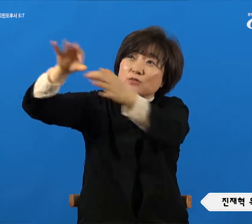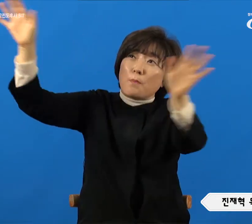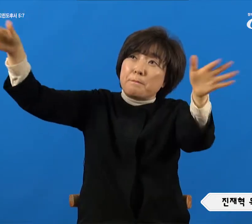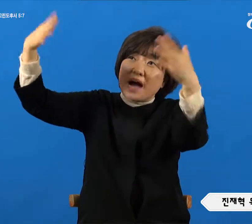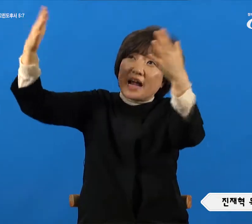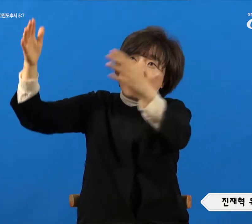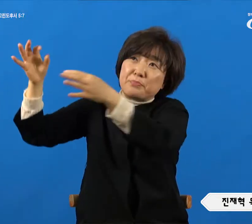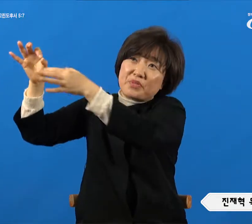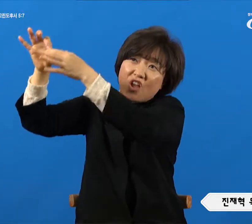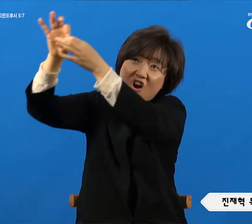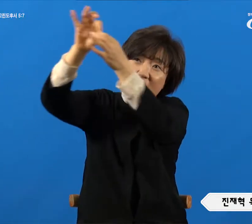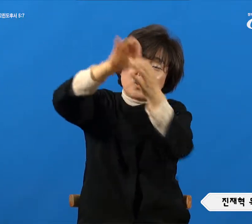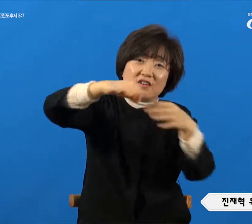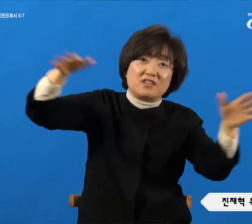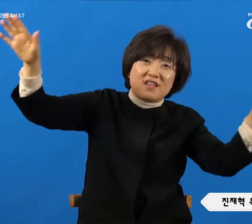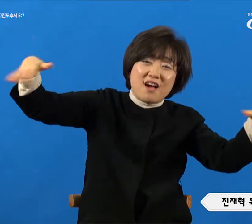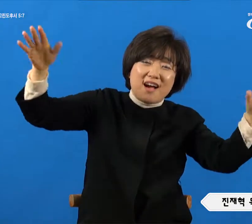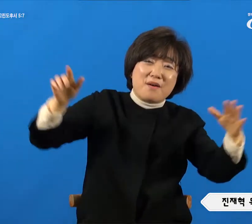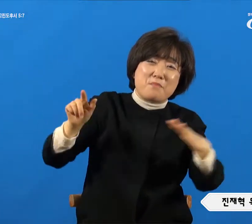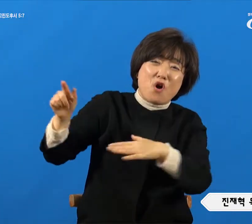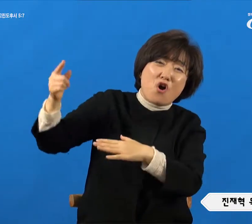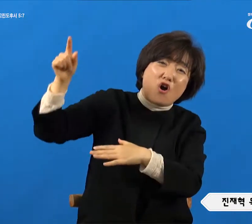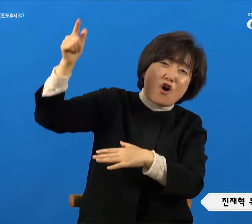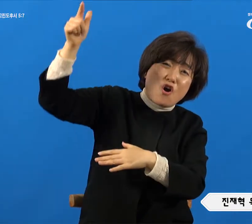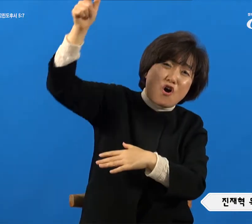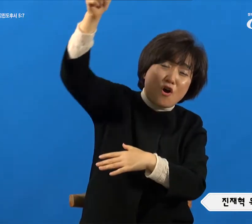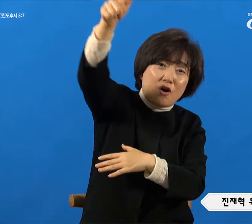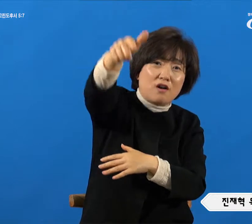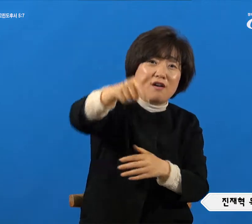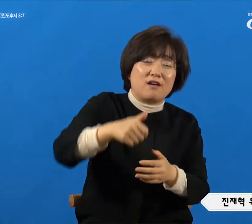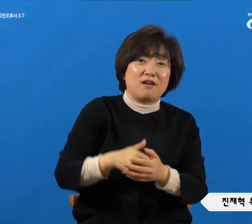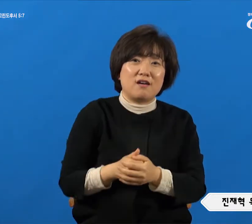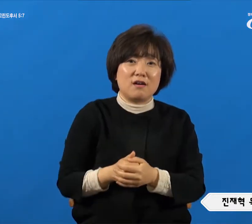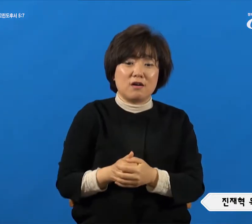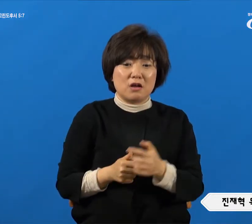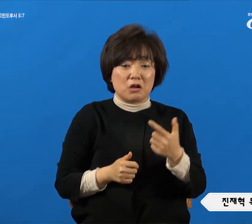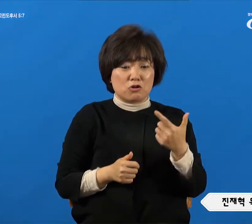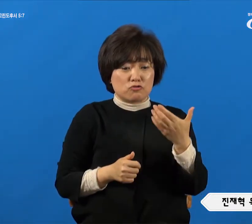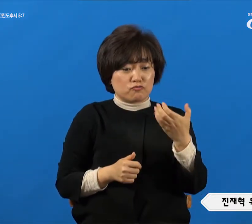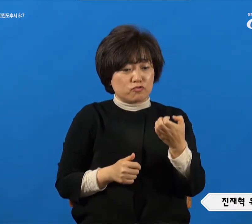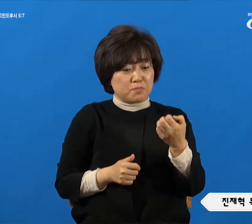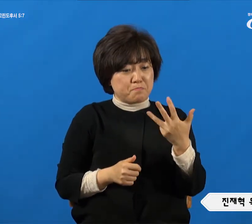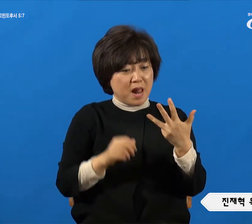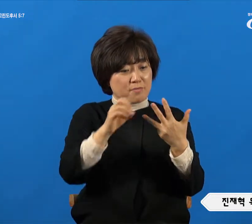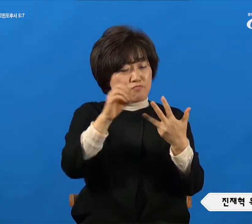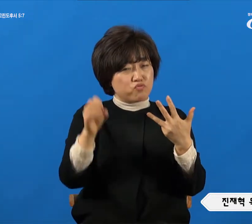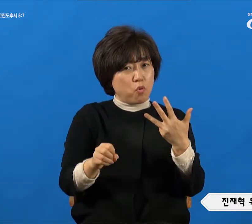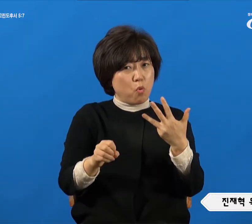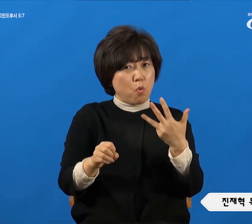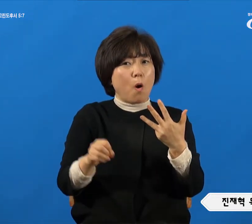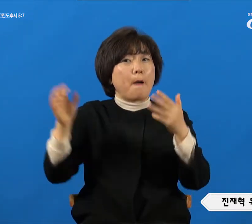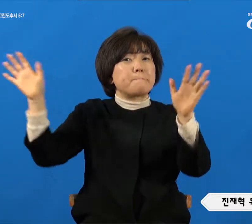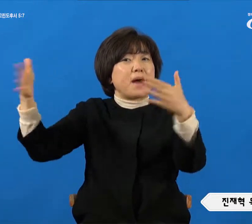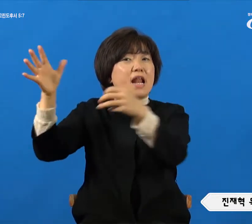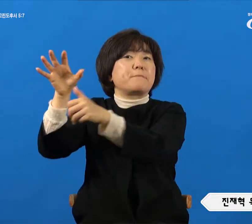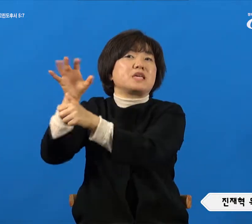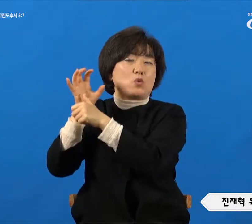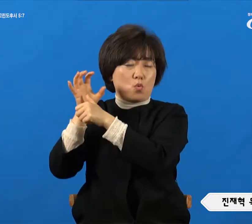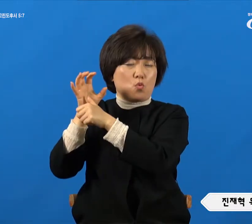날아간다고 합니다. 실제로 나는데 98%의 에너지는 바람을